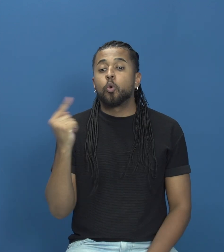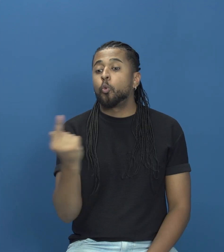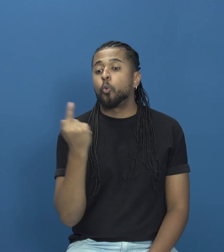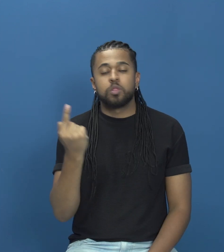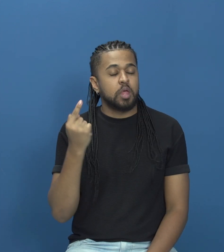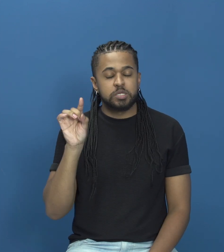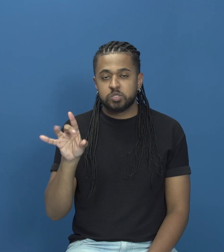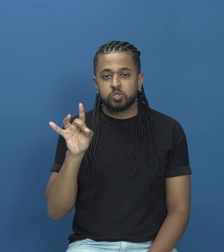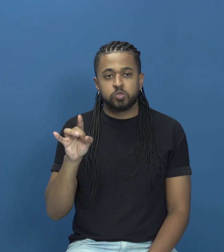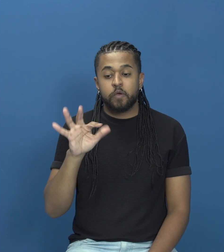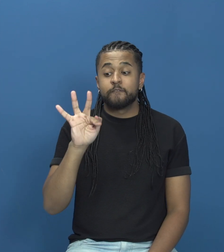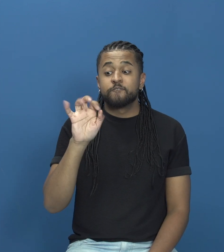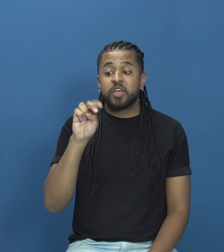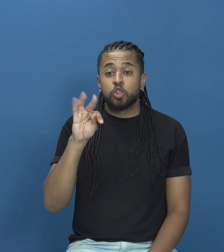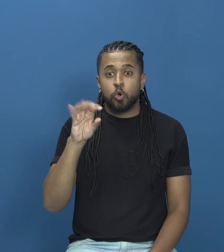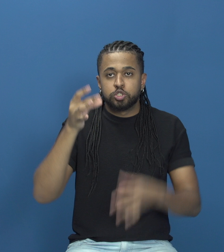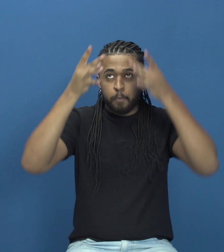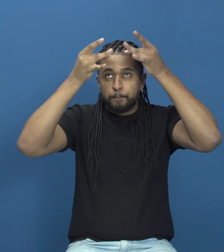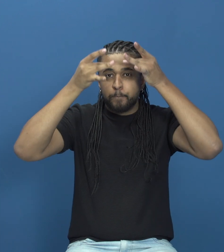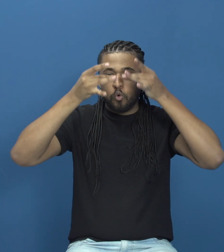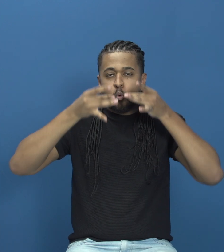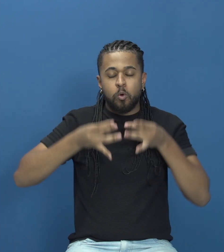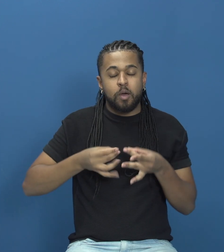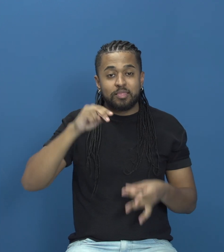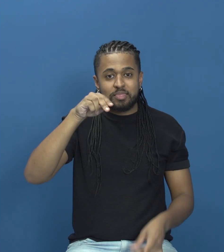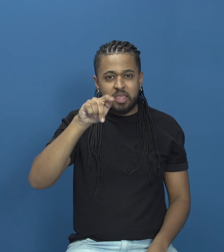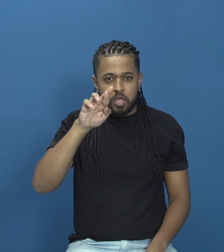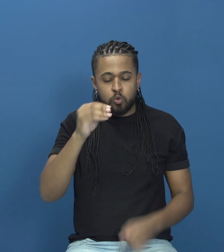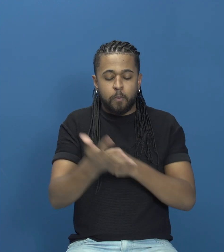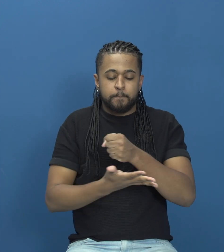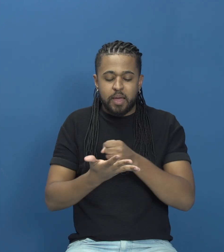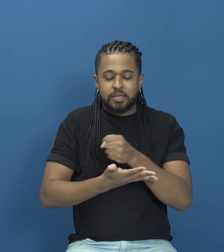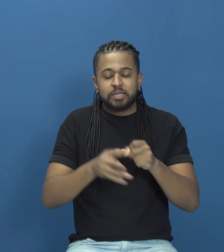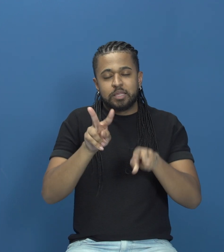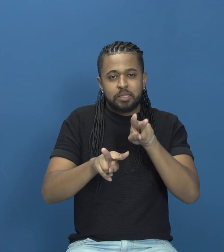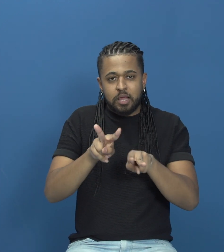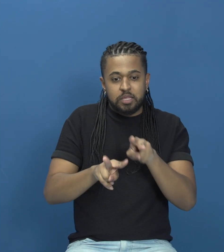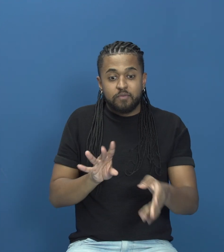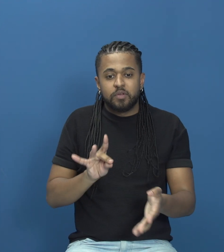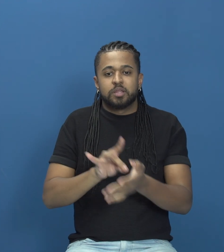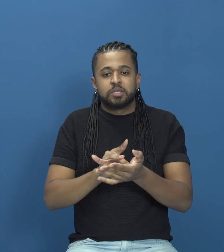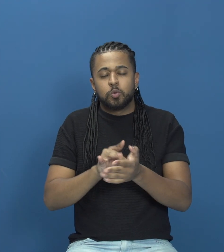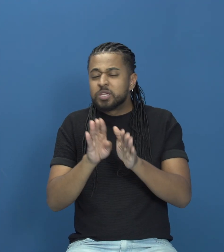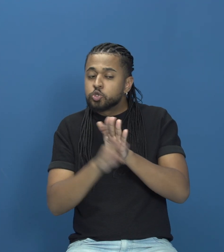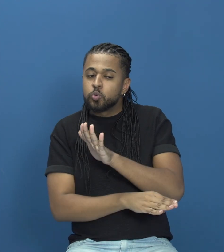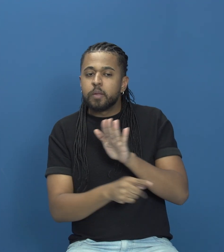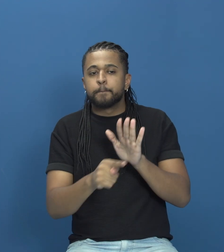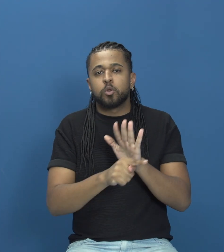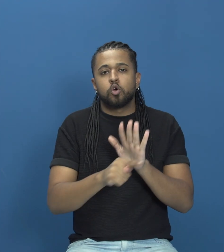e exclusivamente o fenótipo negro, com base para análise e validação, excluídas